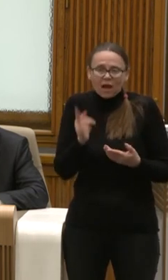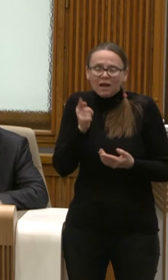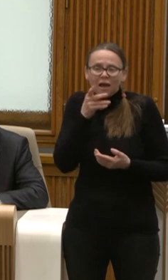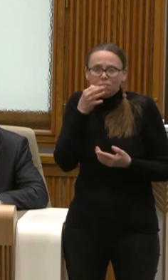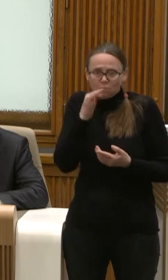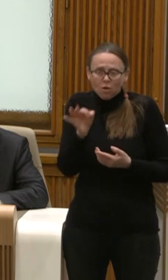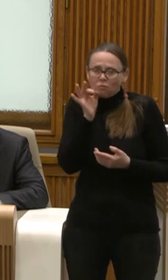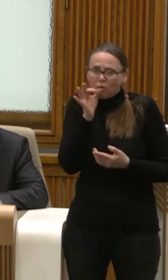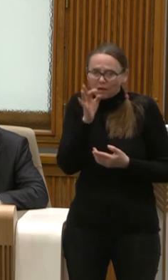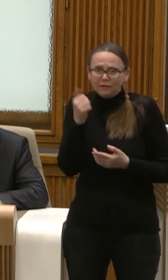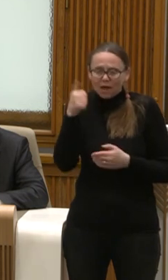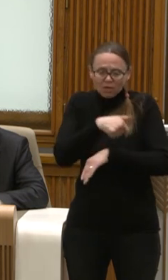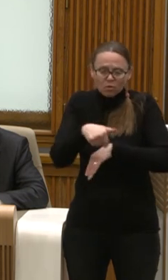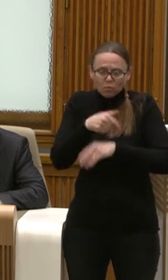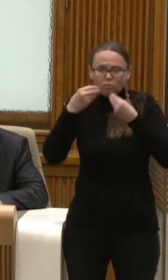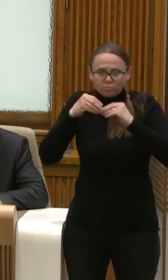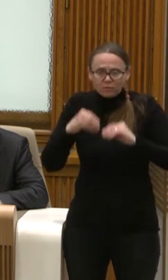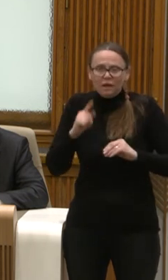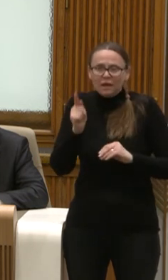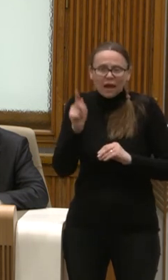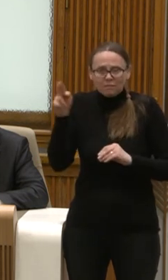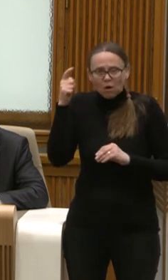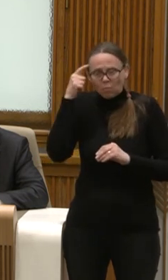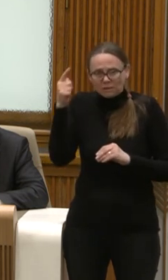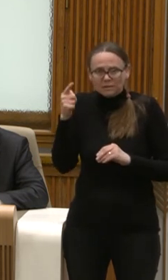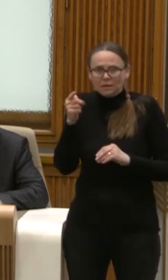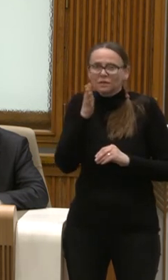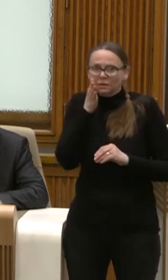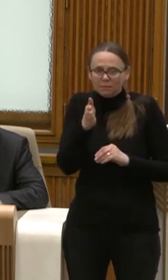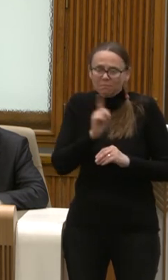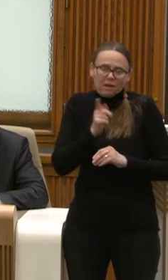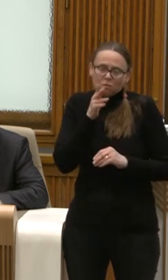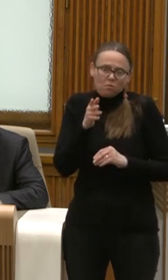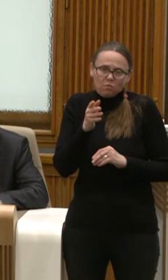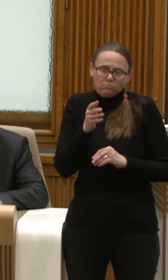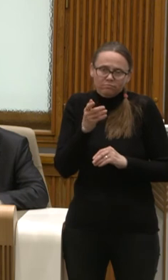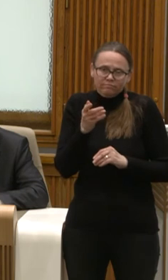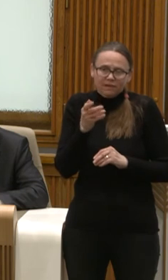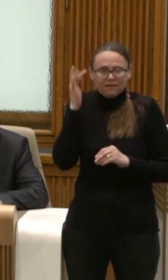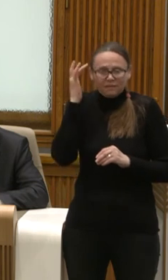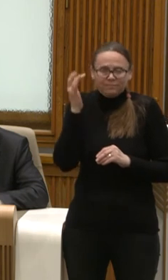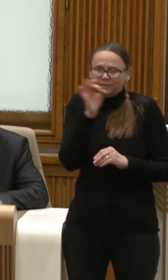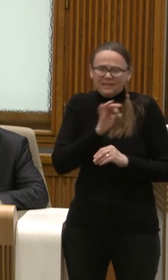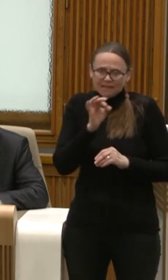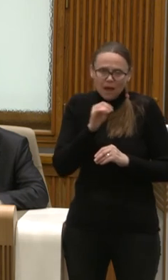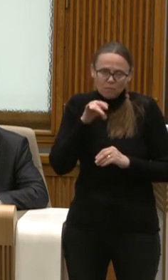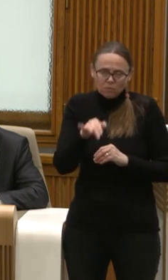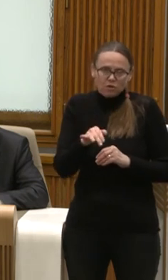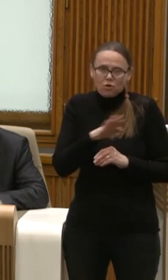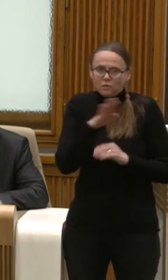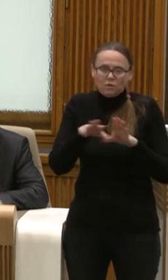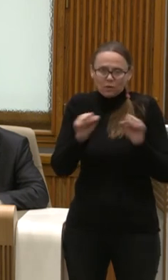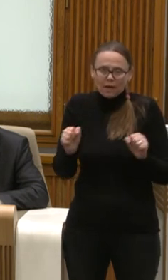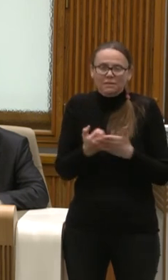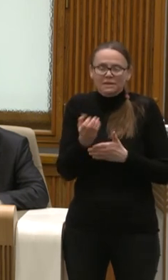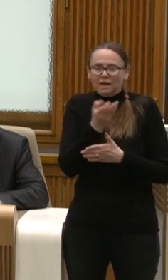Glede, jaz vam lahko eno uro razlagam, kaj imam vse v mislih, ampak da bomo nikamor prišli vsi ukrepi, ki bodo za